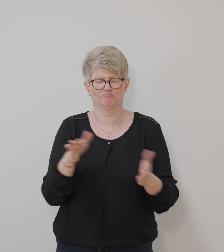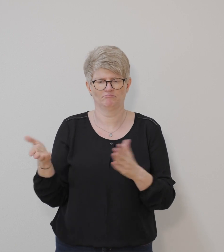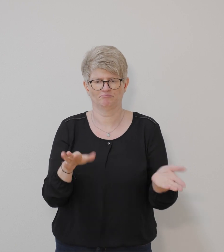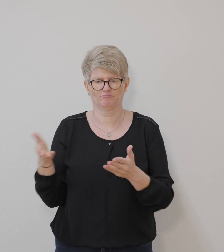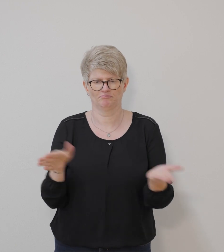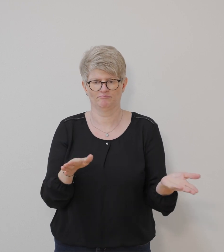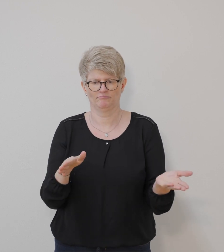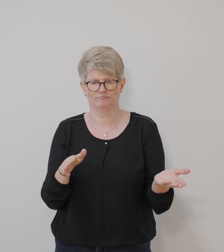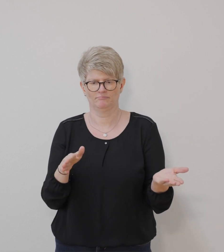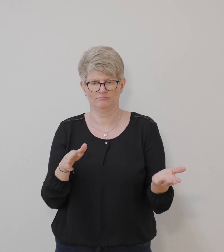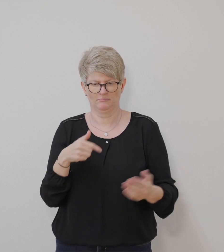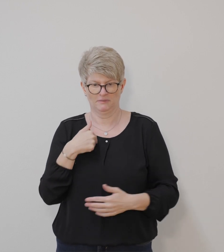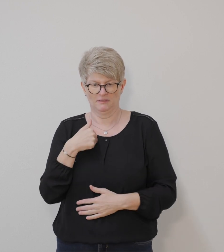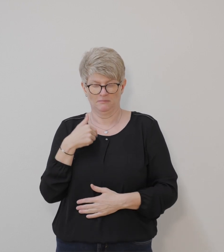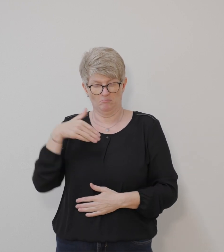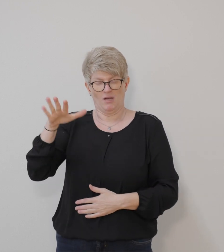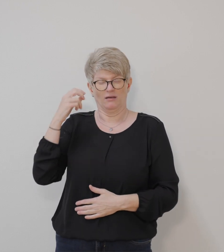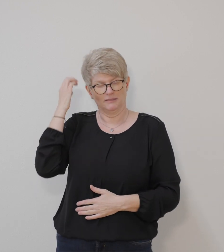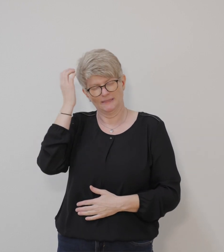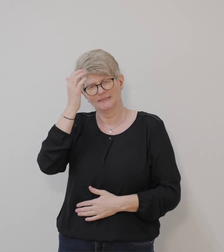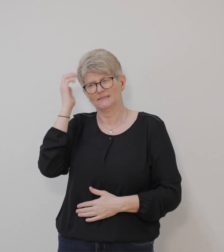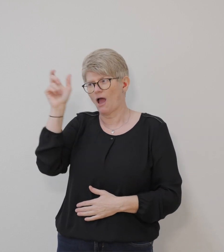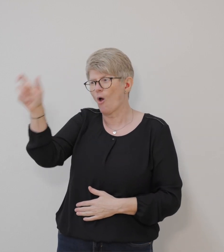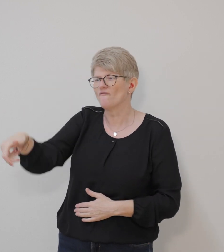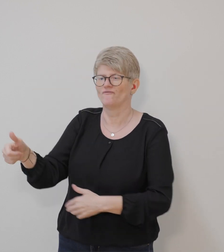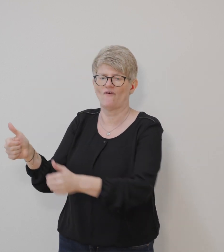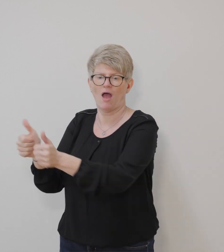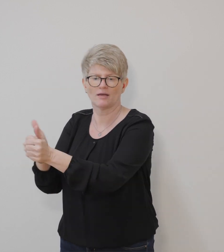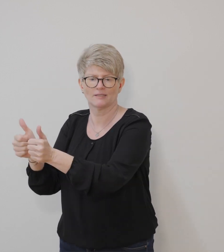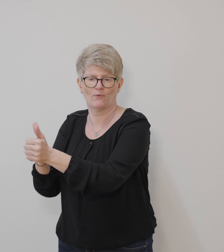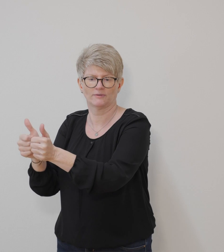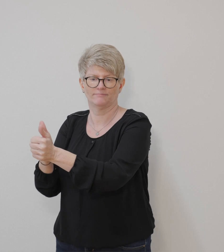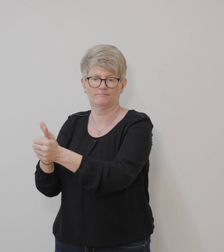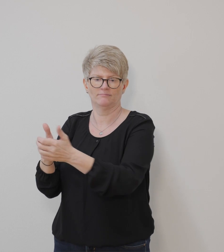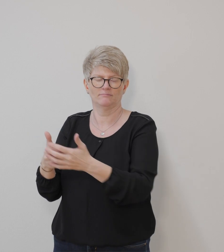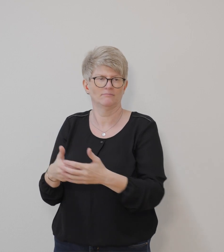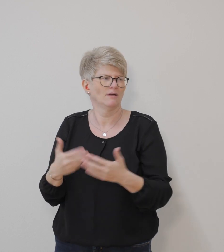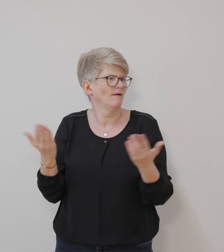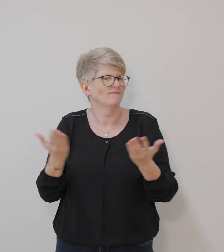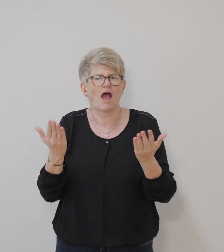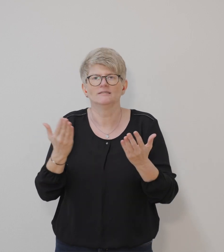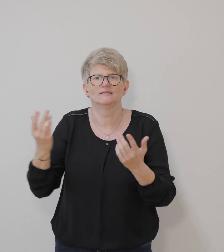Sterbenden, das Verabschieden von den Verstorbenen, die Beisetzungsfeier an sich.